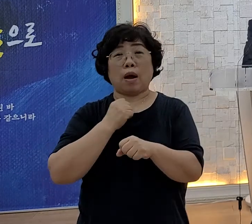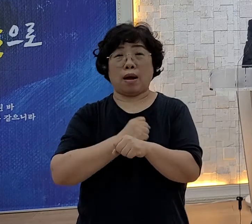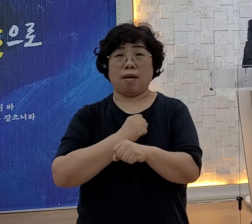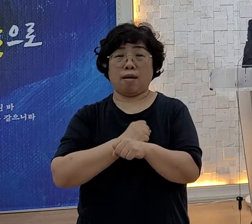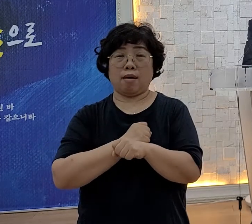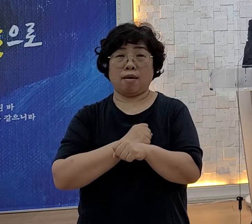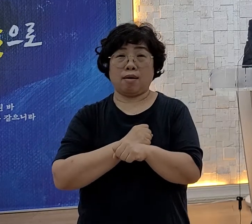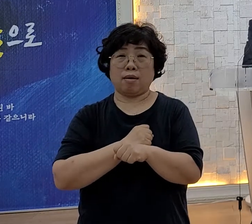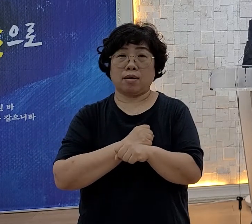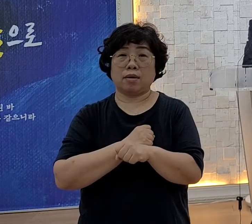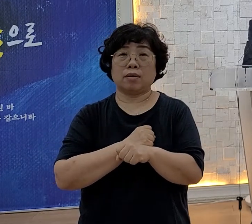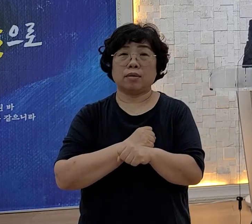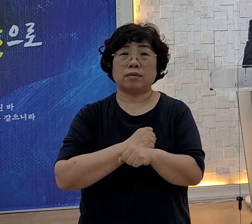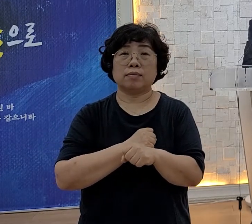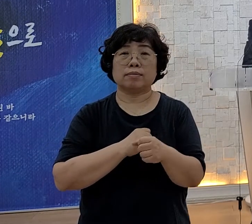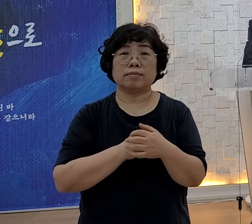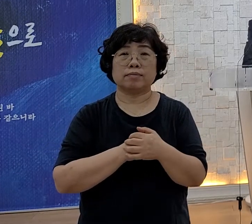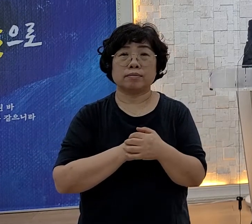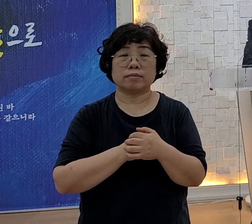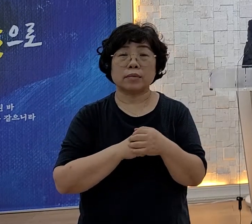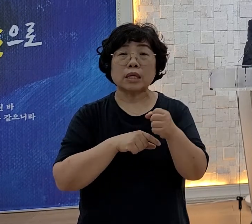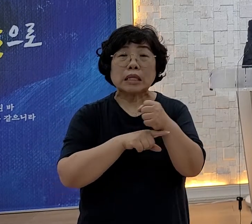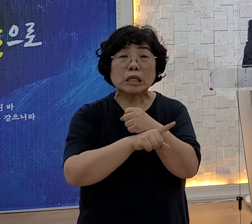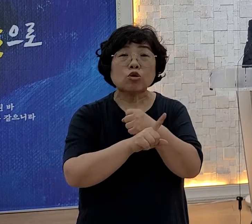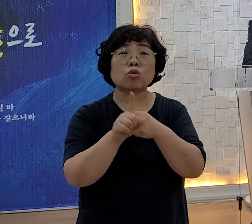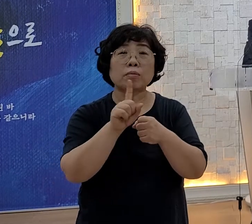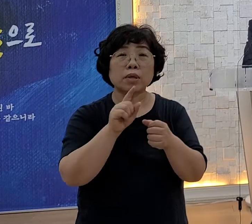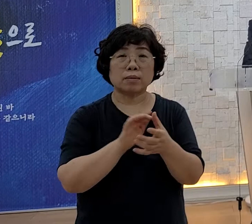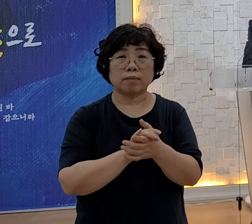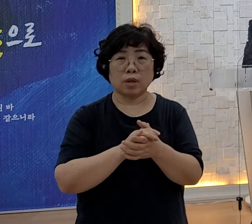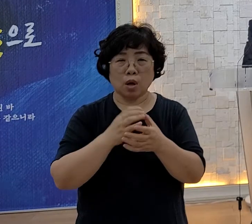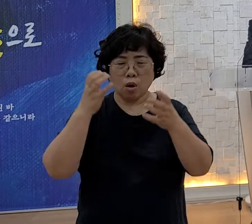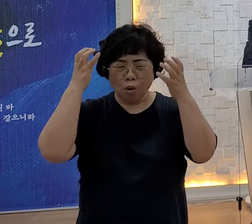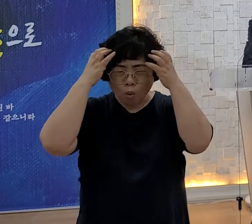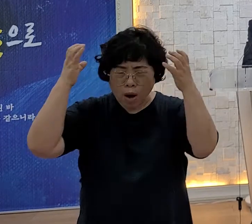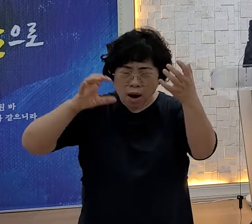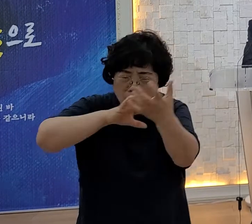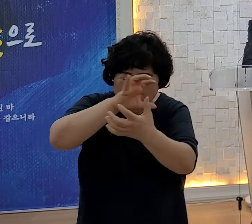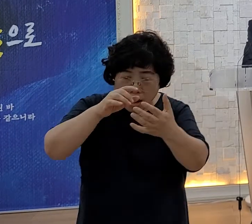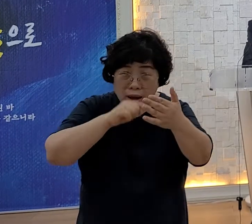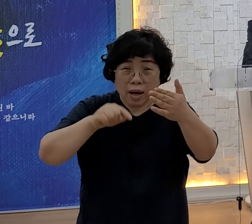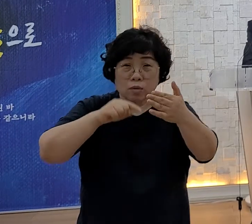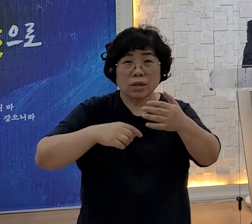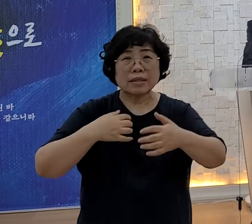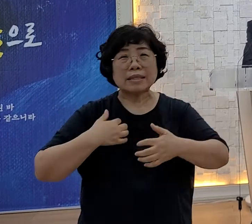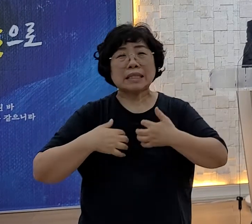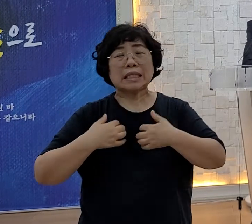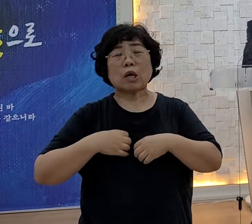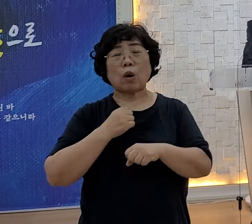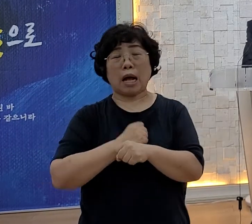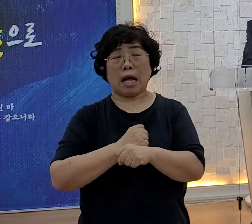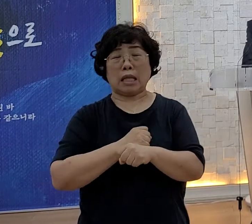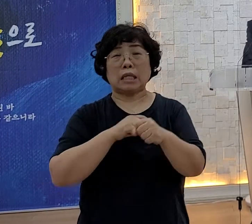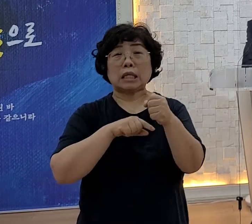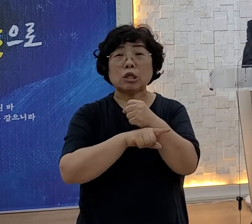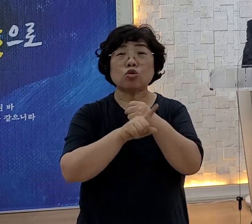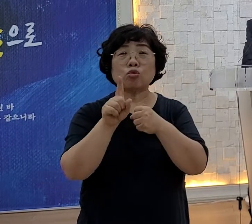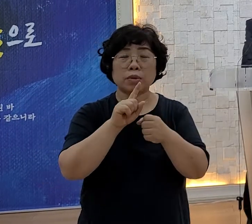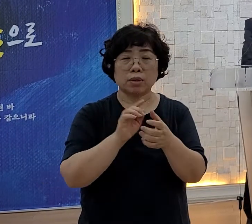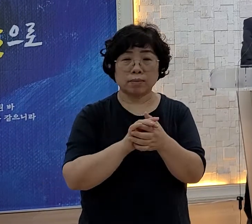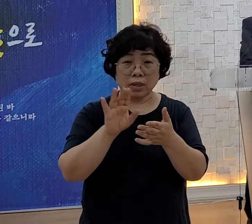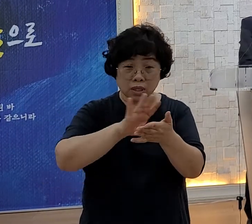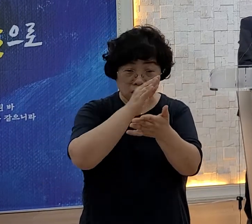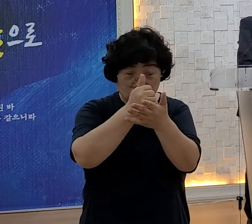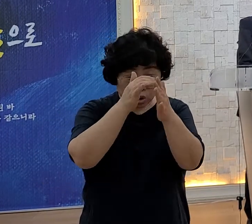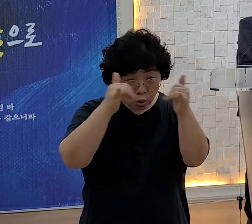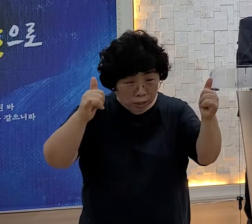노란색으로 표현해요. 우리가 환난 중에도 즐거워하나니, 이게 무슨 뜻일까요? 우리